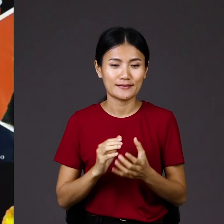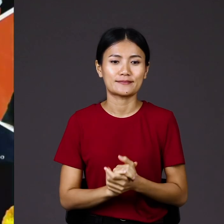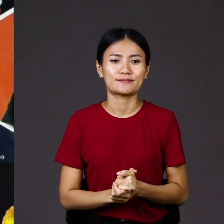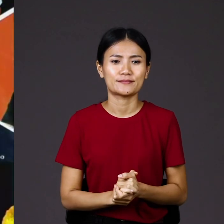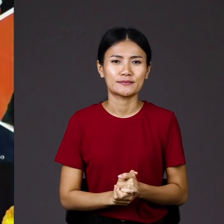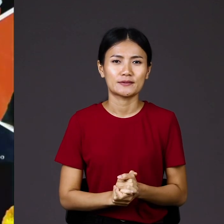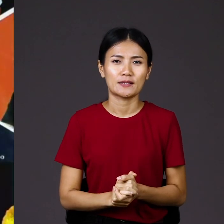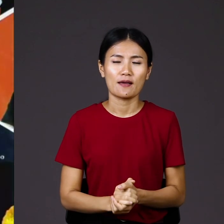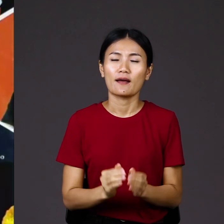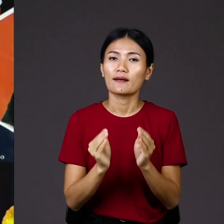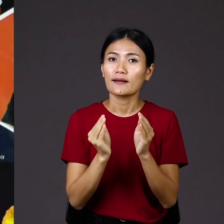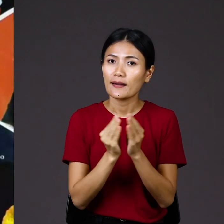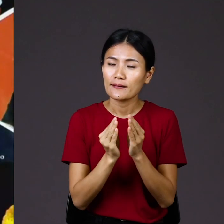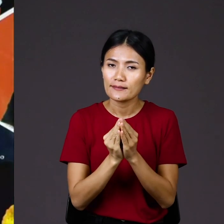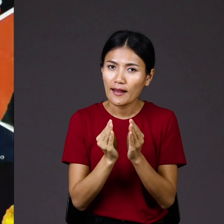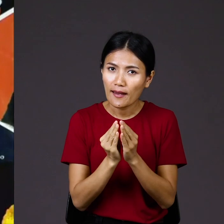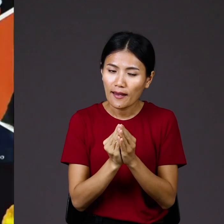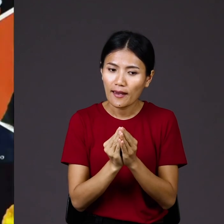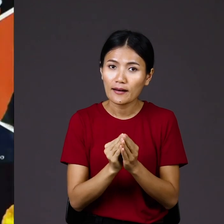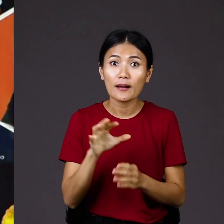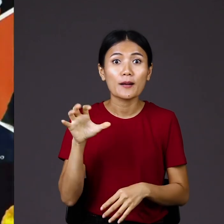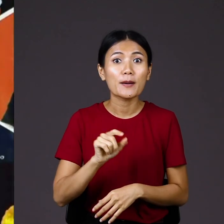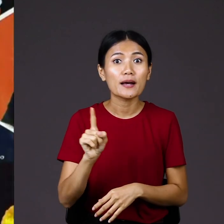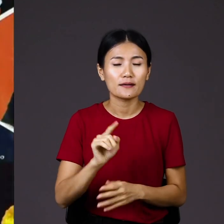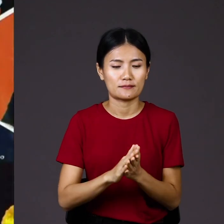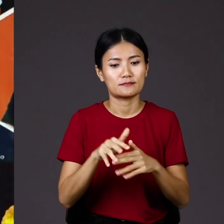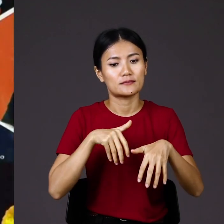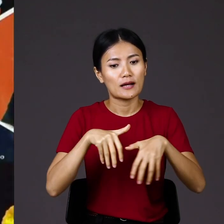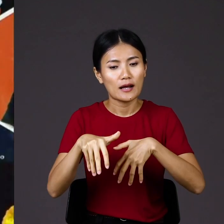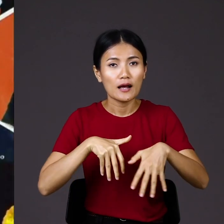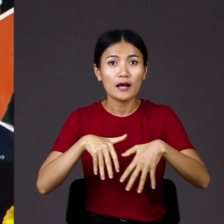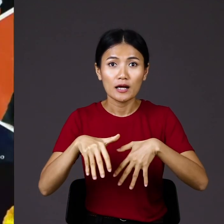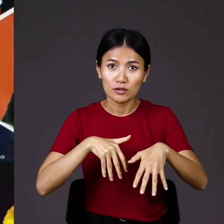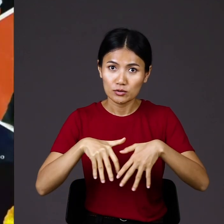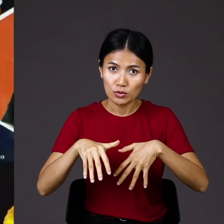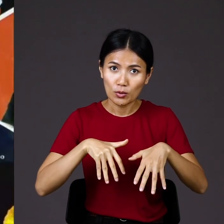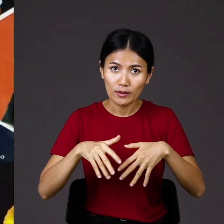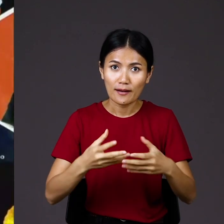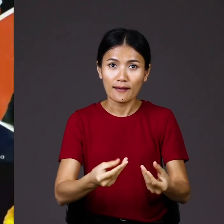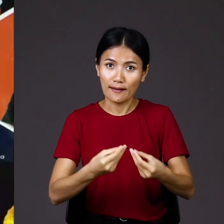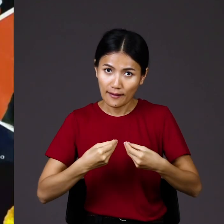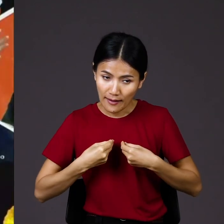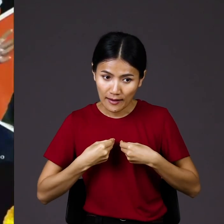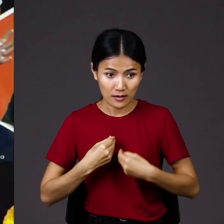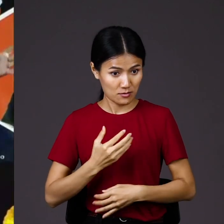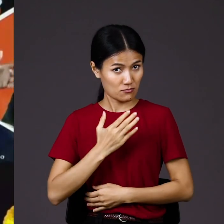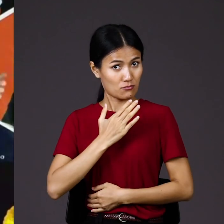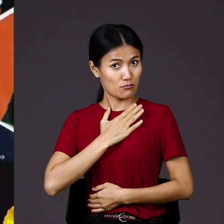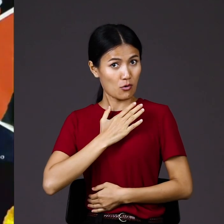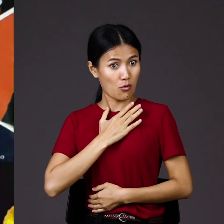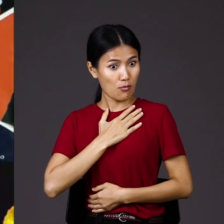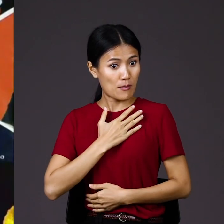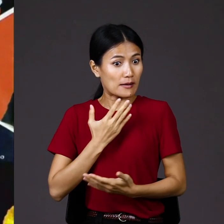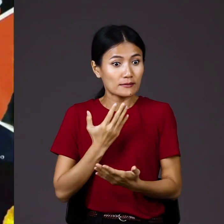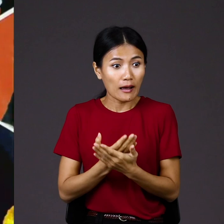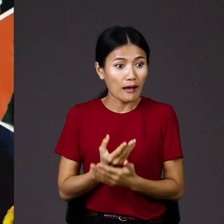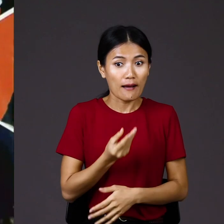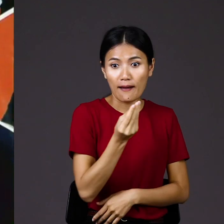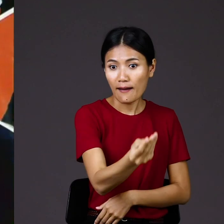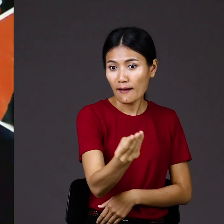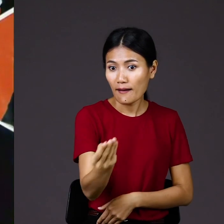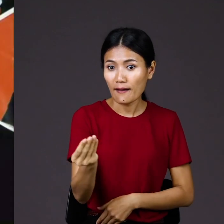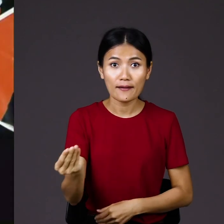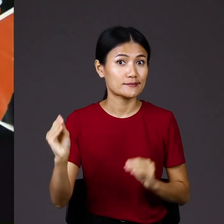163,177 คะแนนเป็นคะแนนที่บริสุทธิ์และพ่อแม่พี่น้องเป็นพยานให้ผมได้พวกเรา